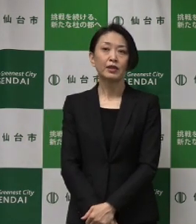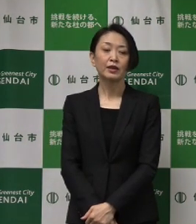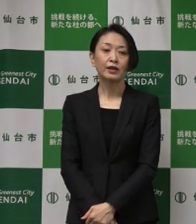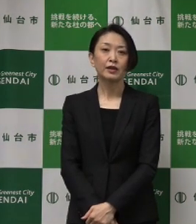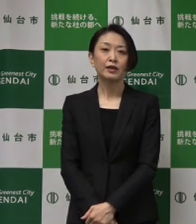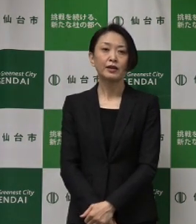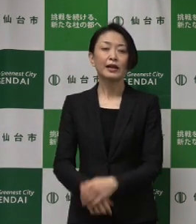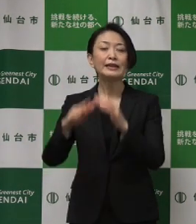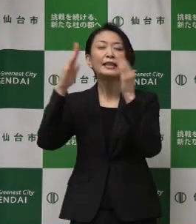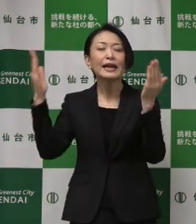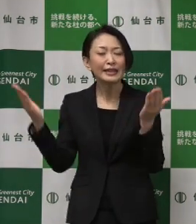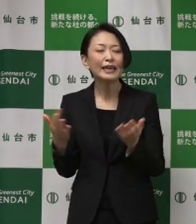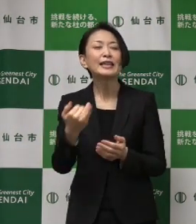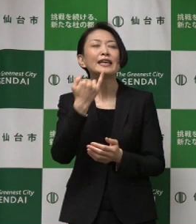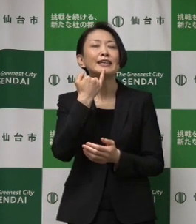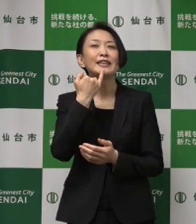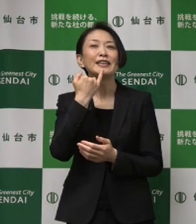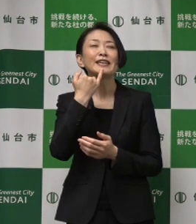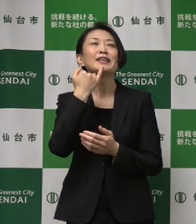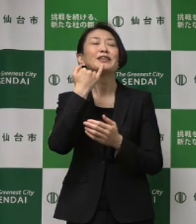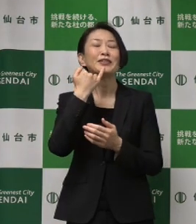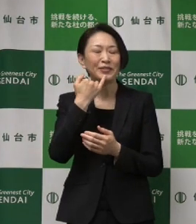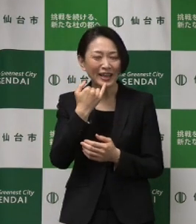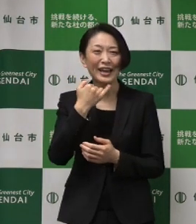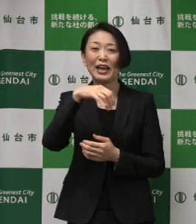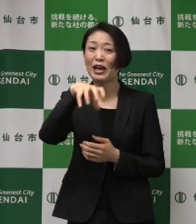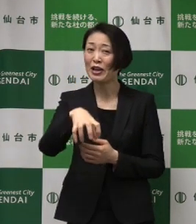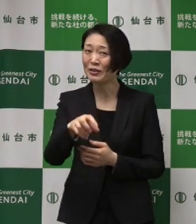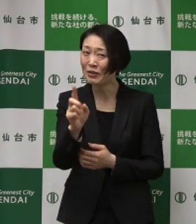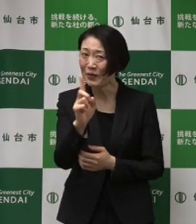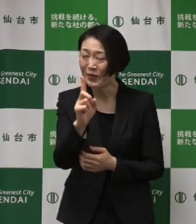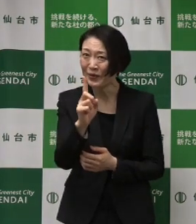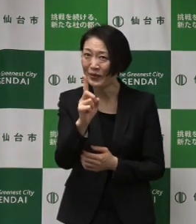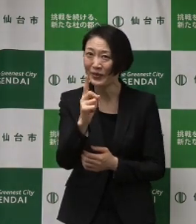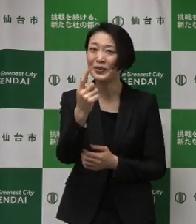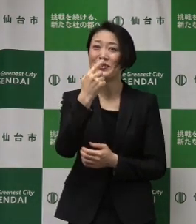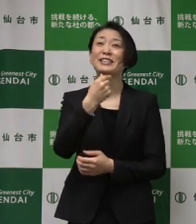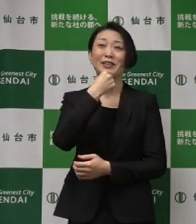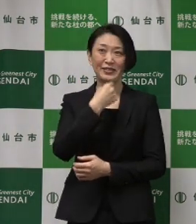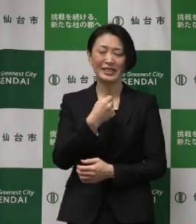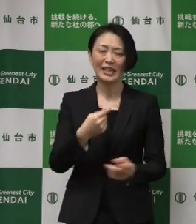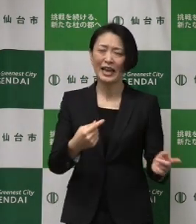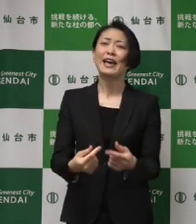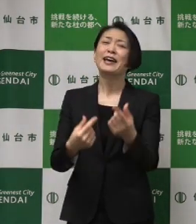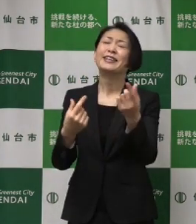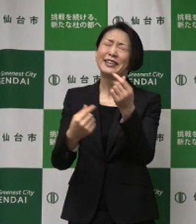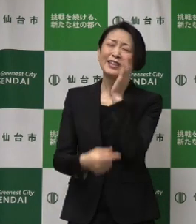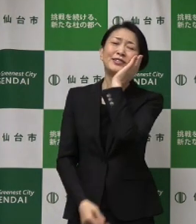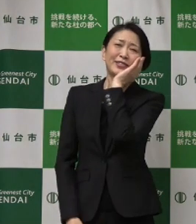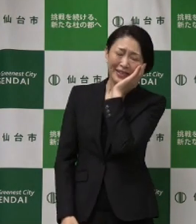かでいいんですけど、どの辺かっていう。 いや、そうですよね。そうですよね。皆さんのご関心はやは